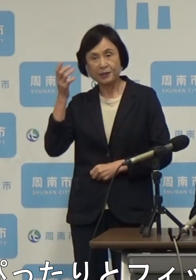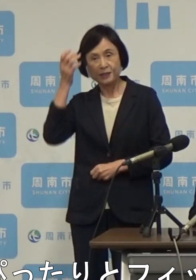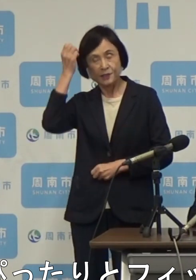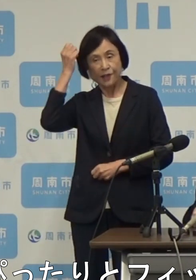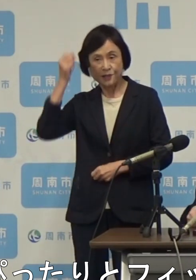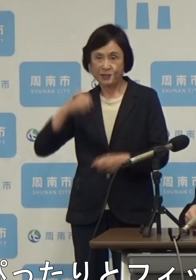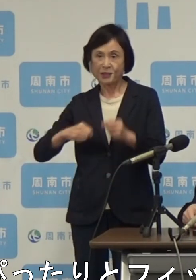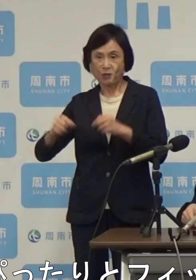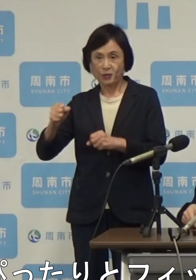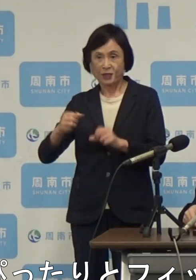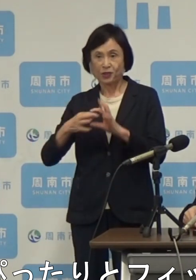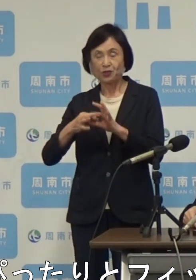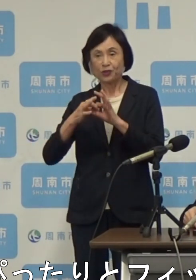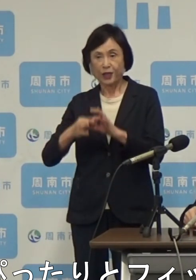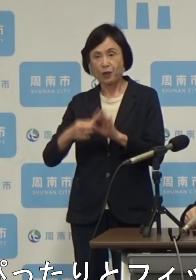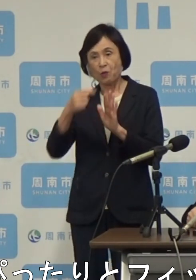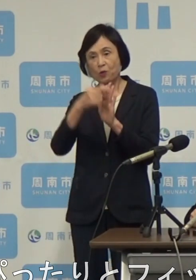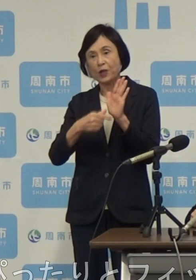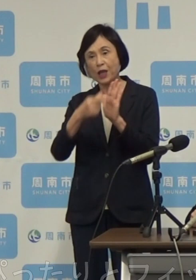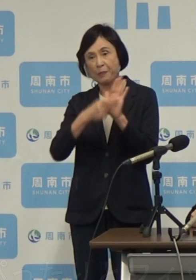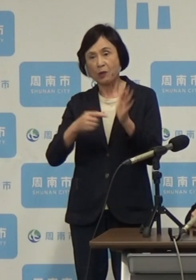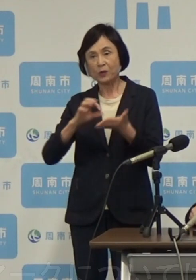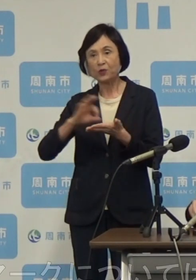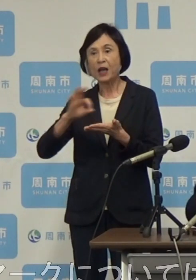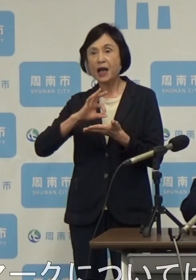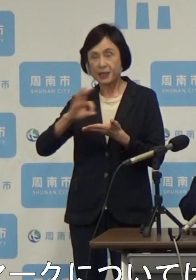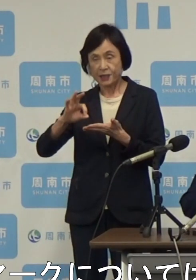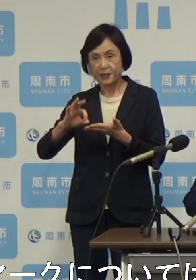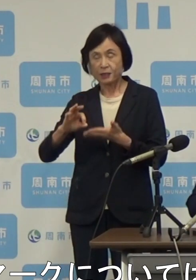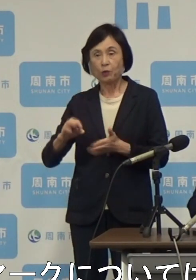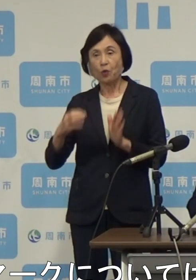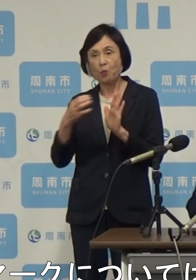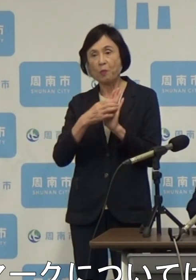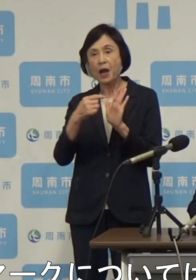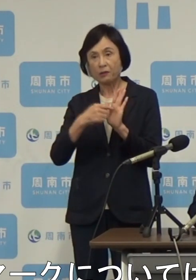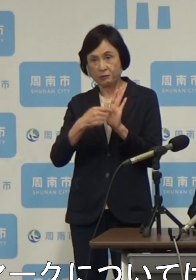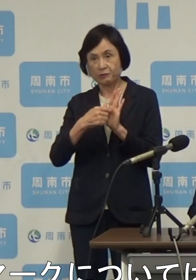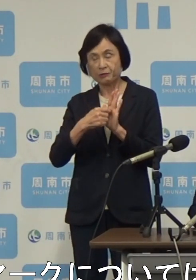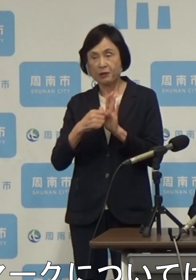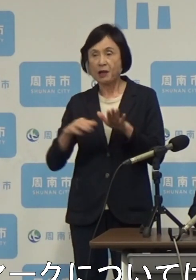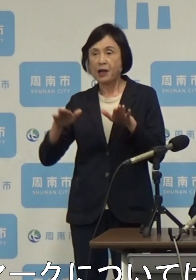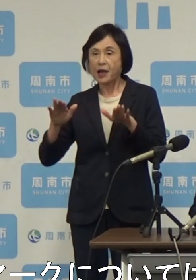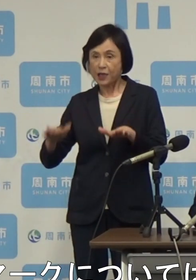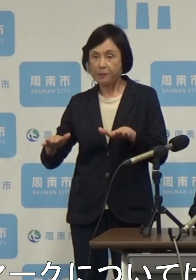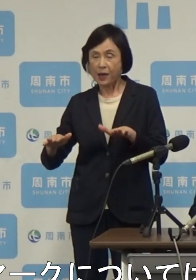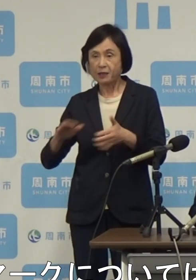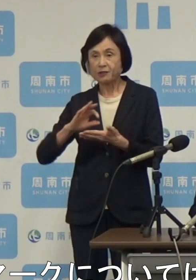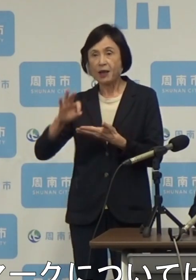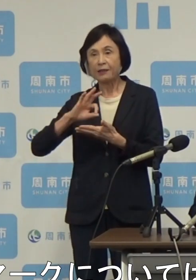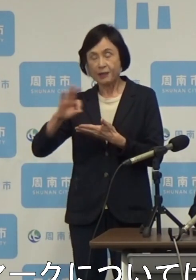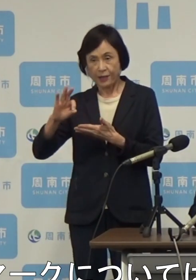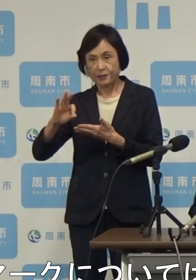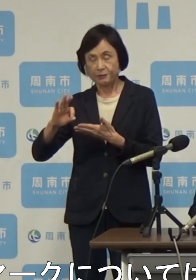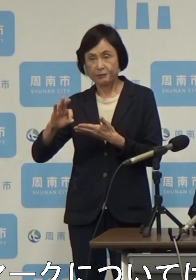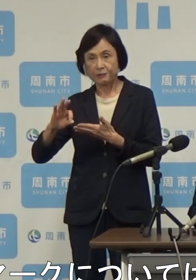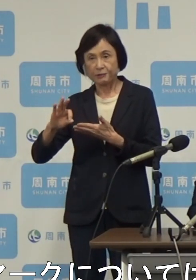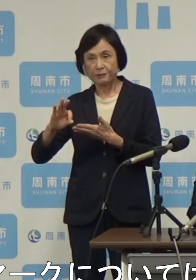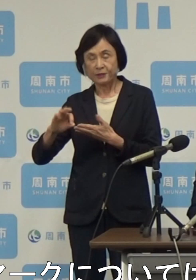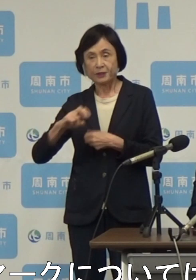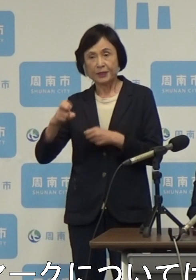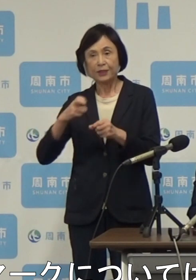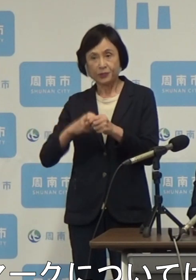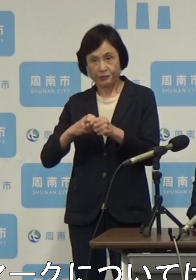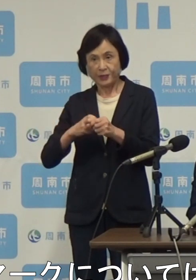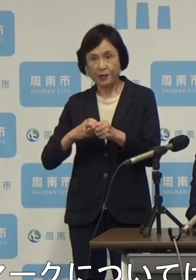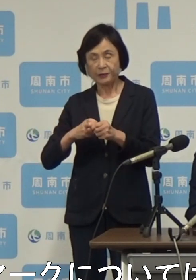事業においてもそのテーマを活用し、ロゴマークについては現在使用しているロゴマークの20